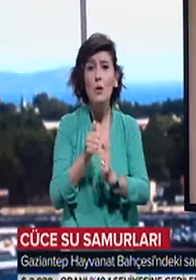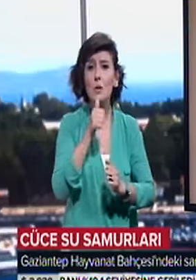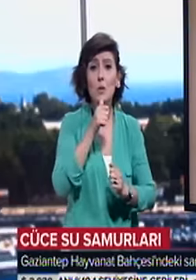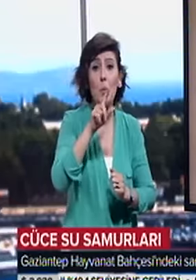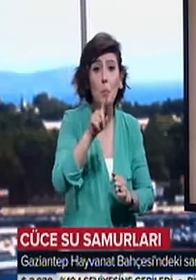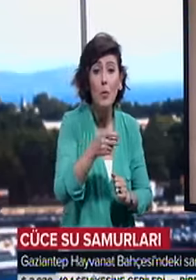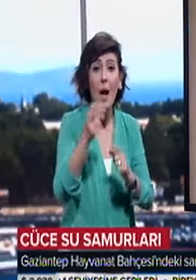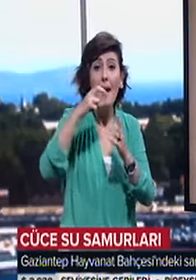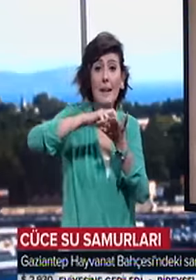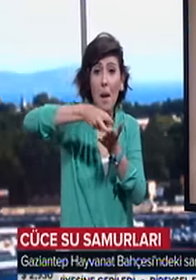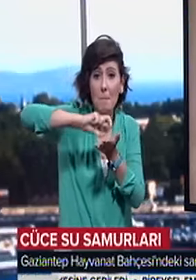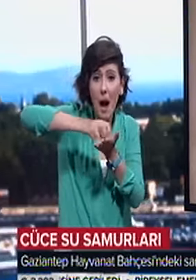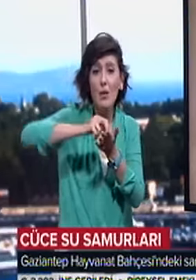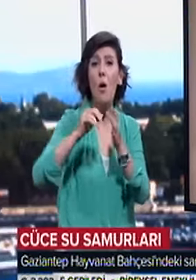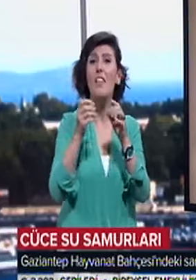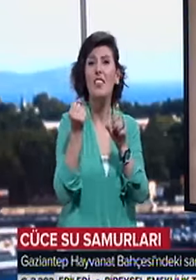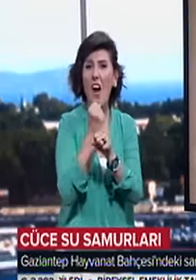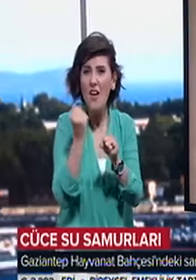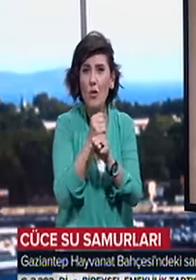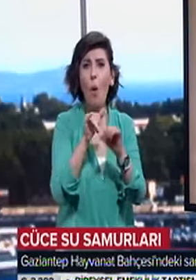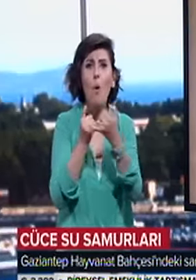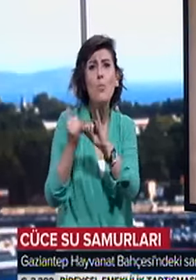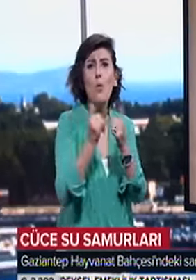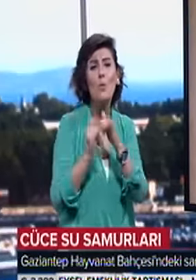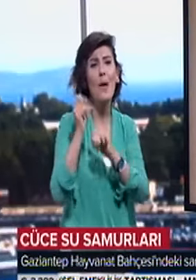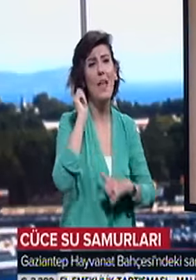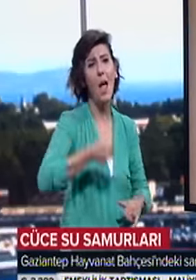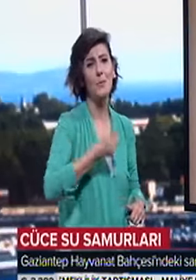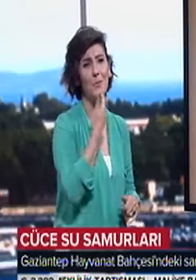buldukları kapak veya taşları oyun için kullanıyor.